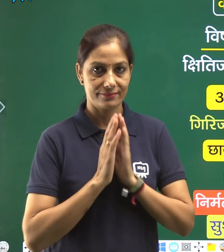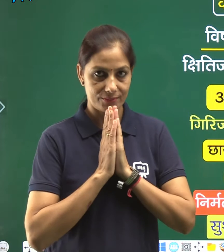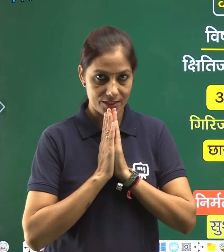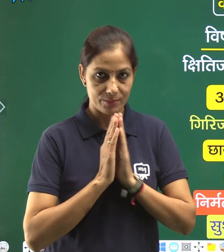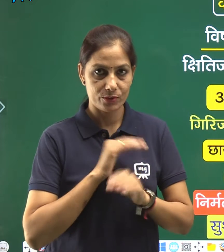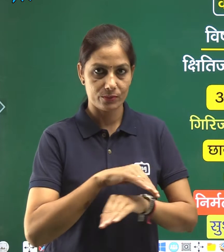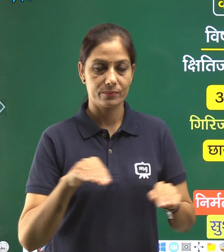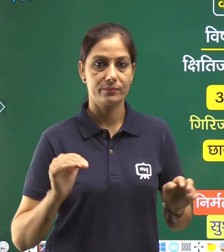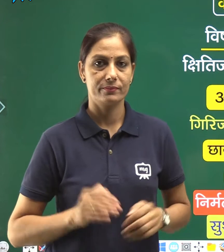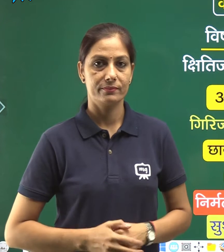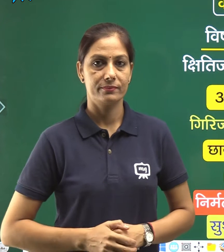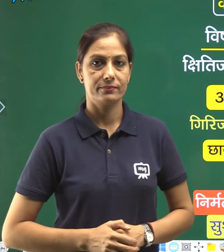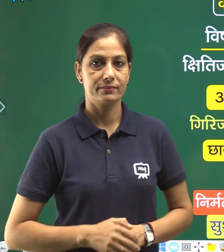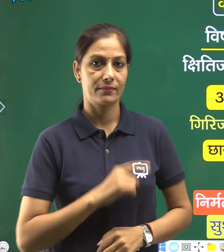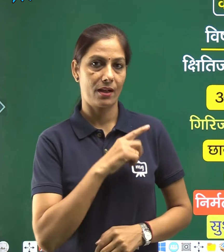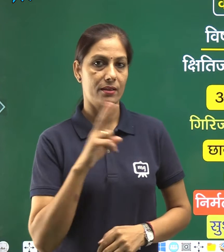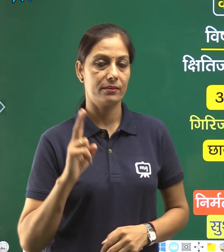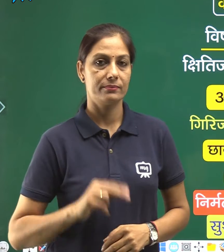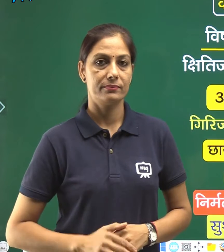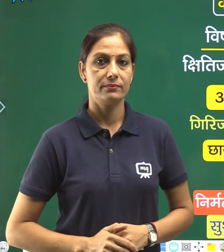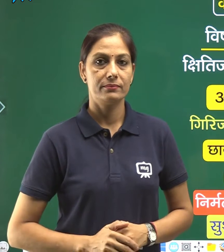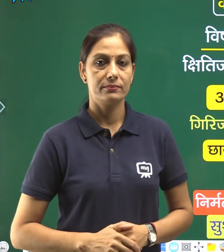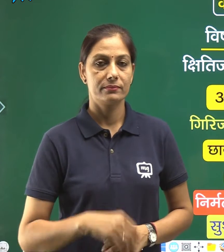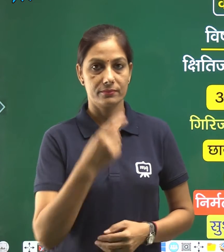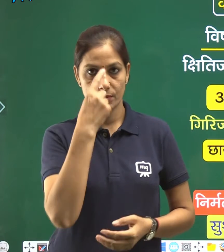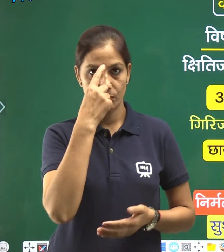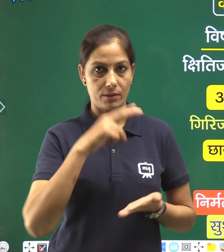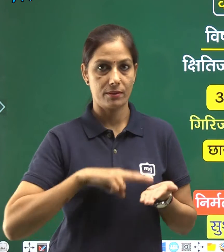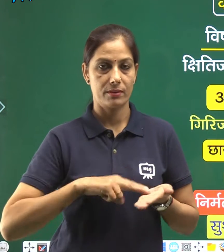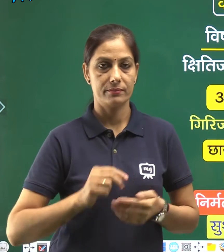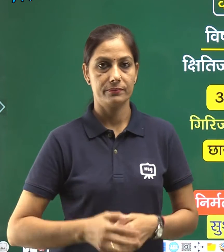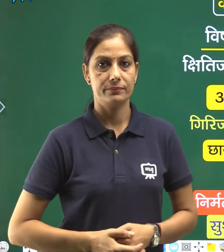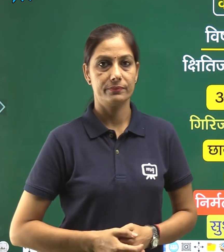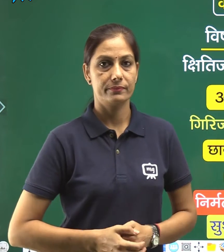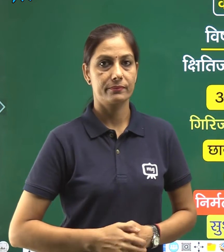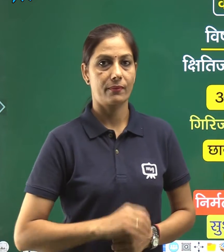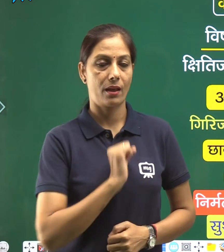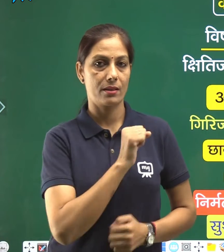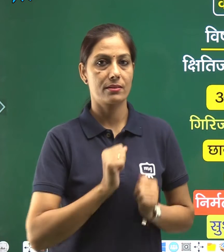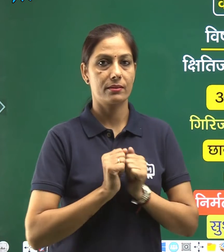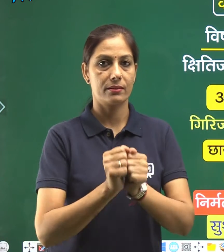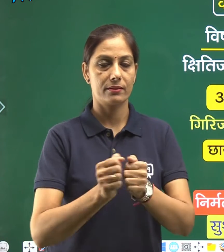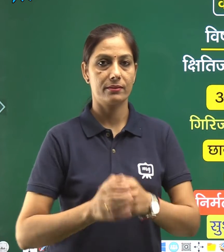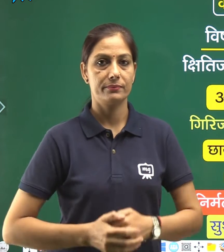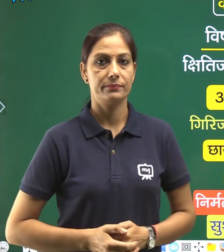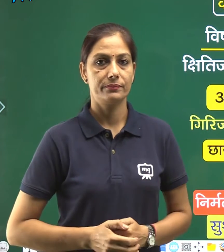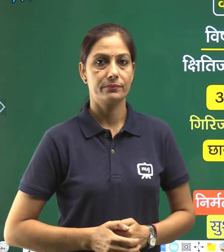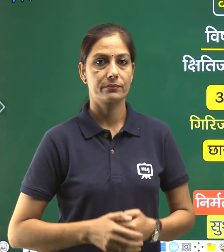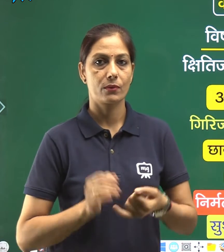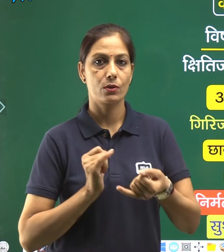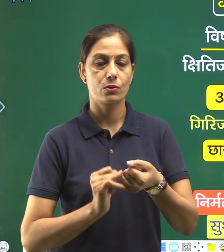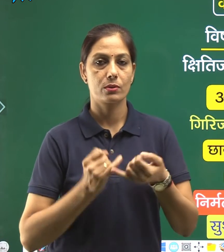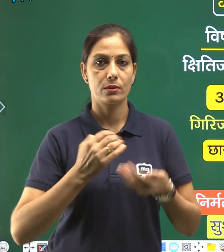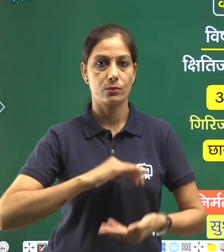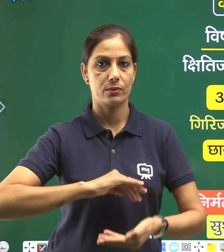नमस्कार बच्चों, मेरा नाम निर्मल कुमार गुप्ता। मेरे साथ हैं